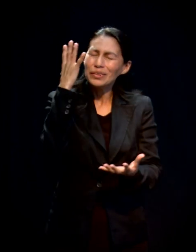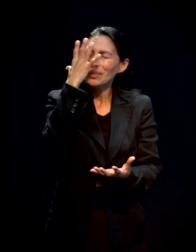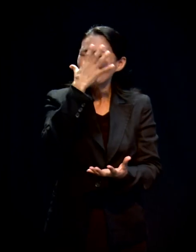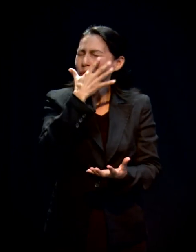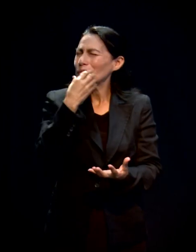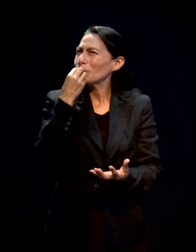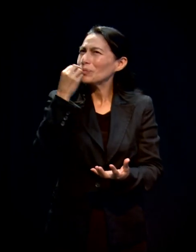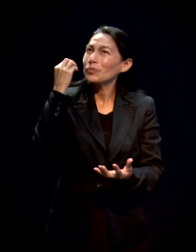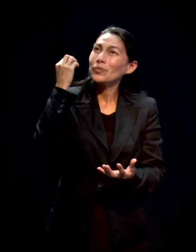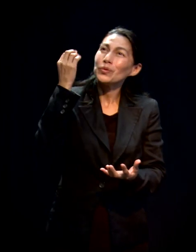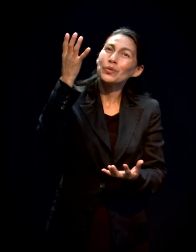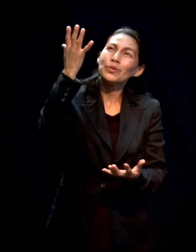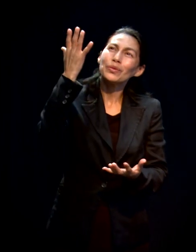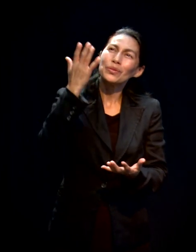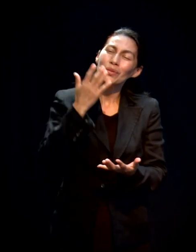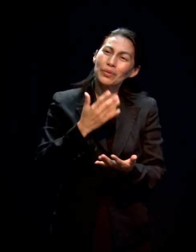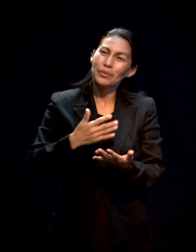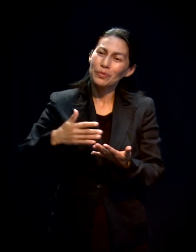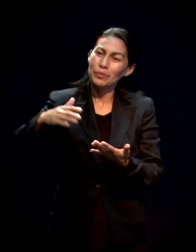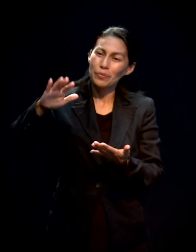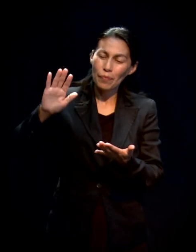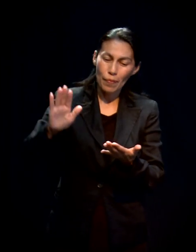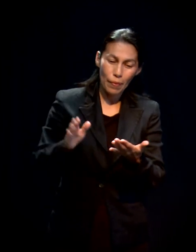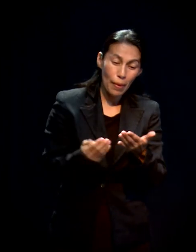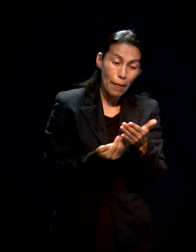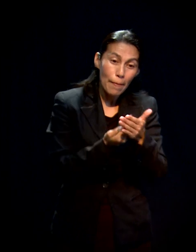mañana respirar